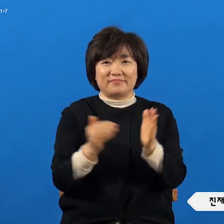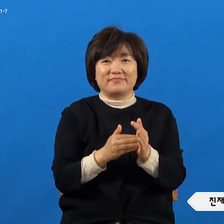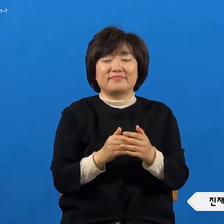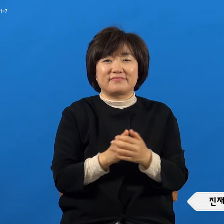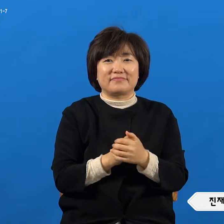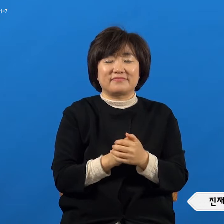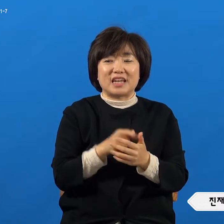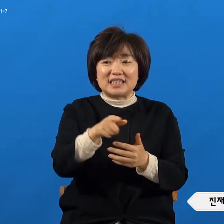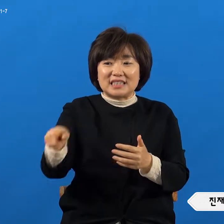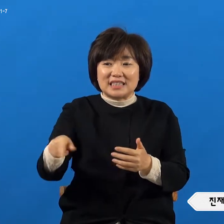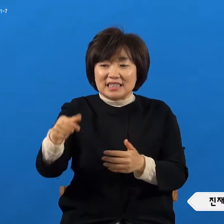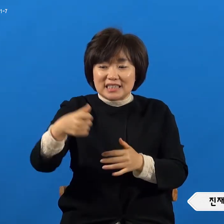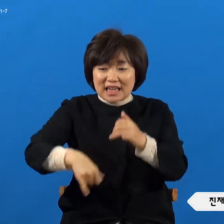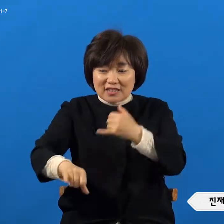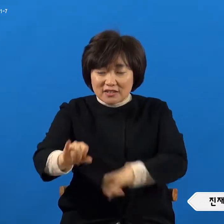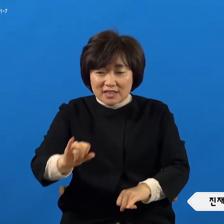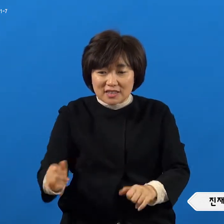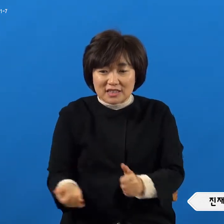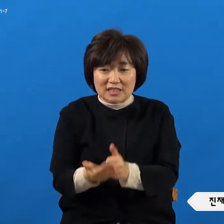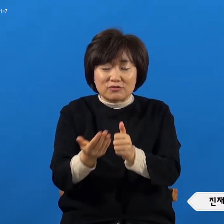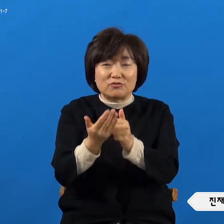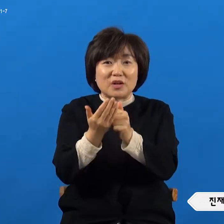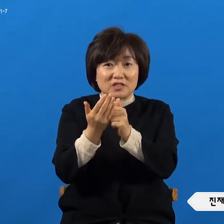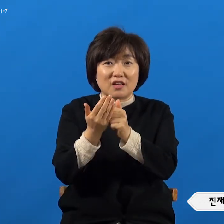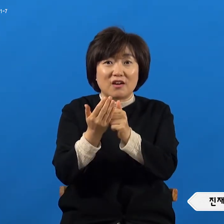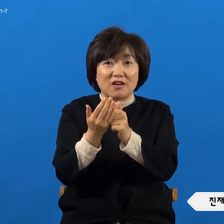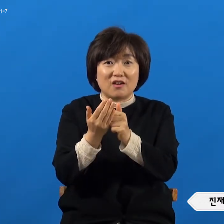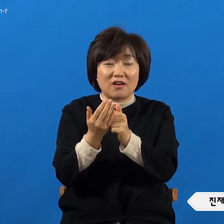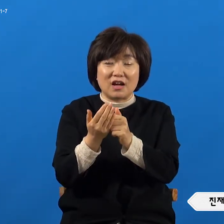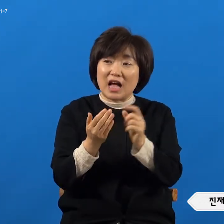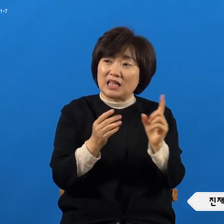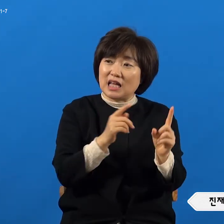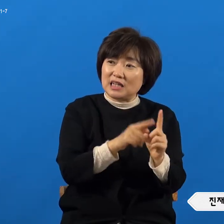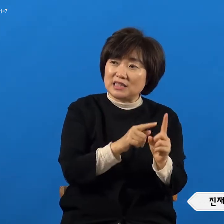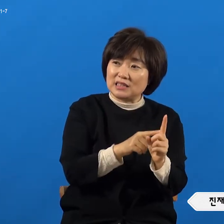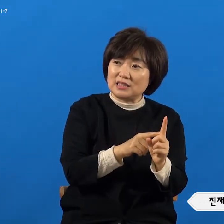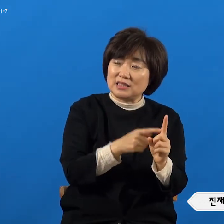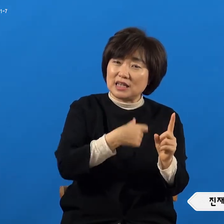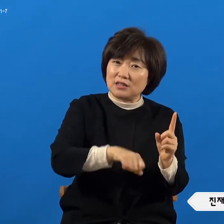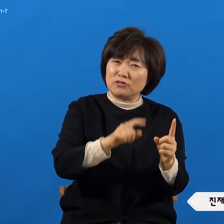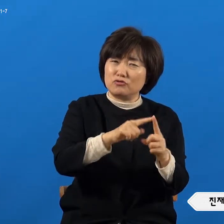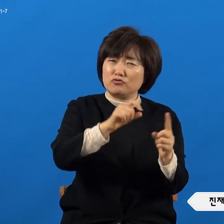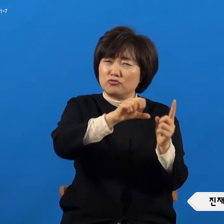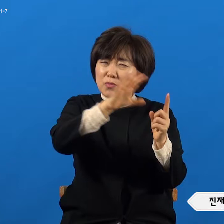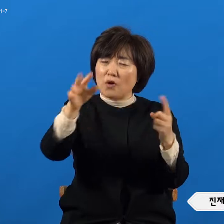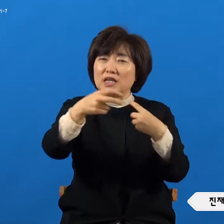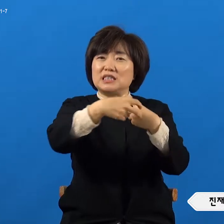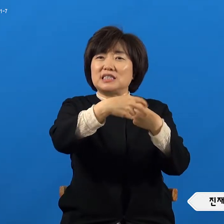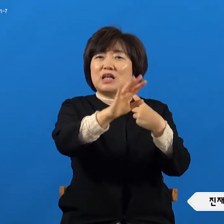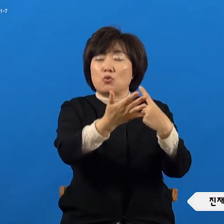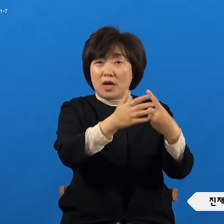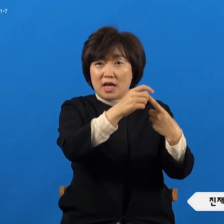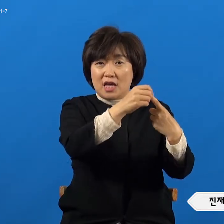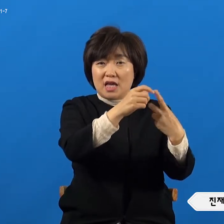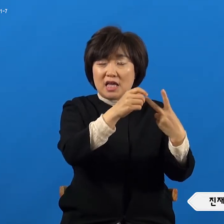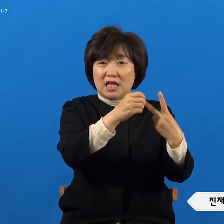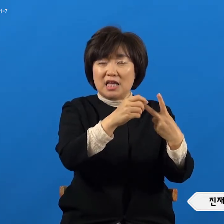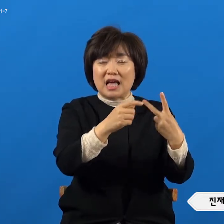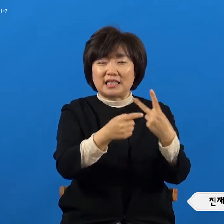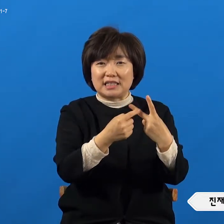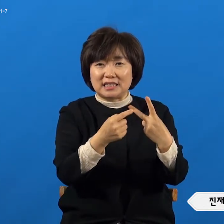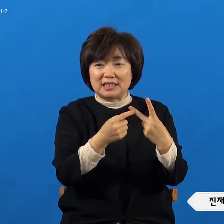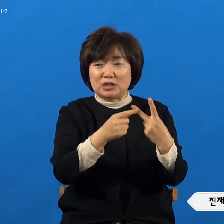그 아이들을 키우면서 지금은 한 아이는 유명한 의사가 되었고, 한